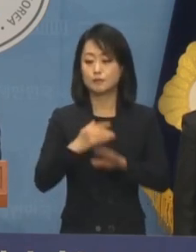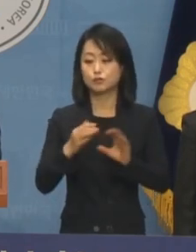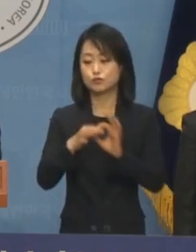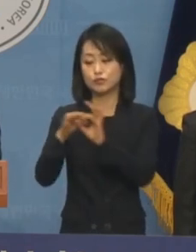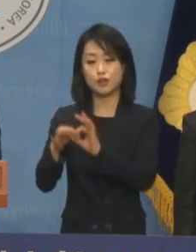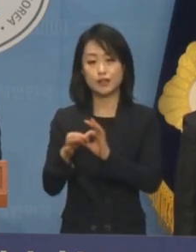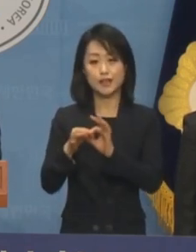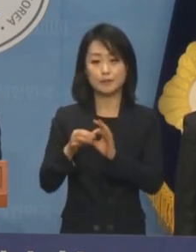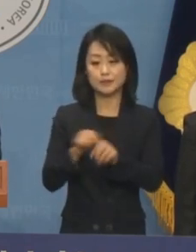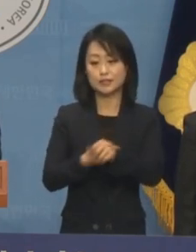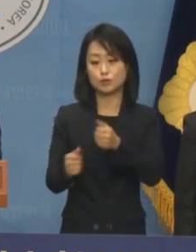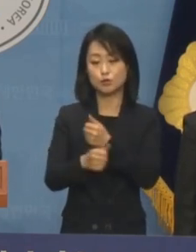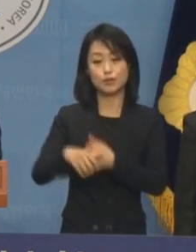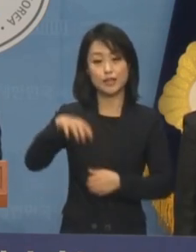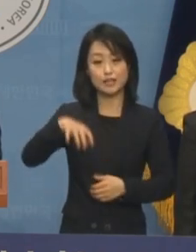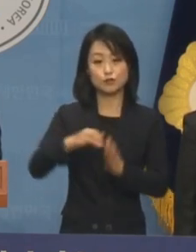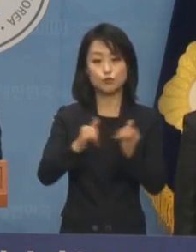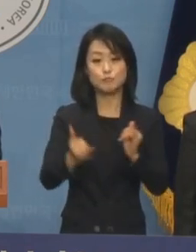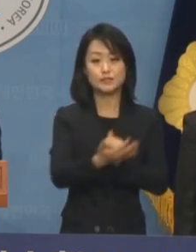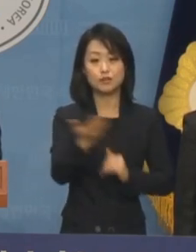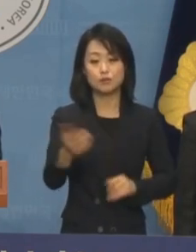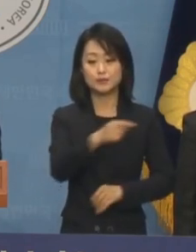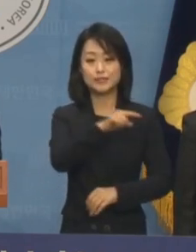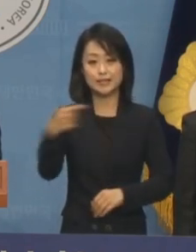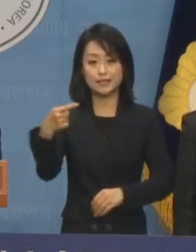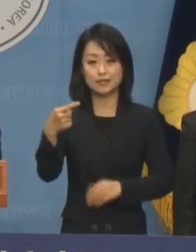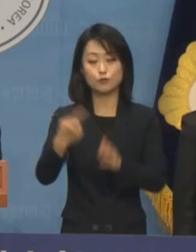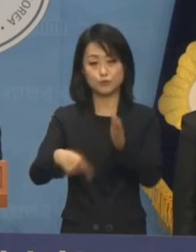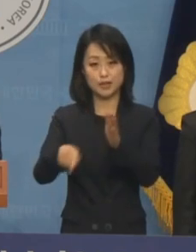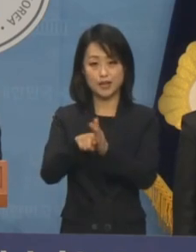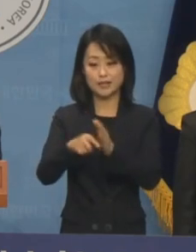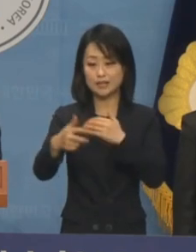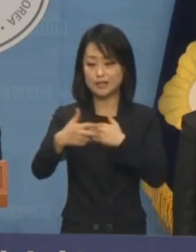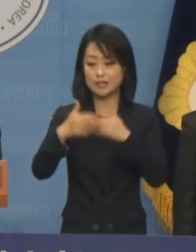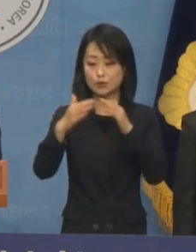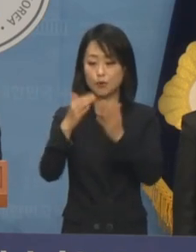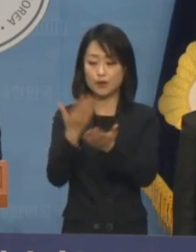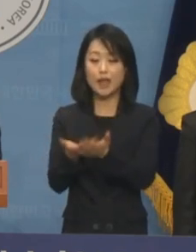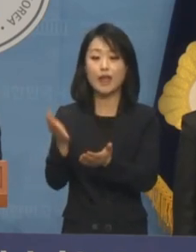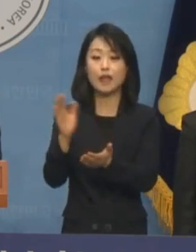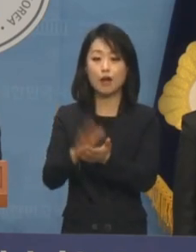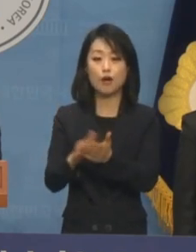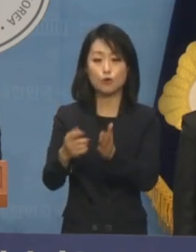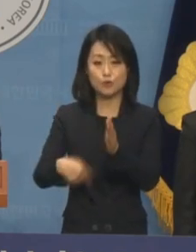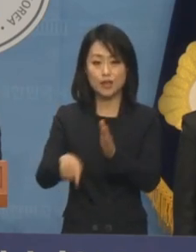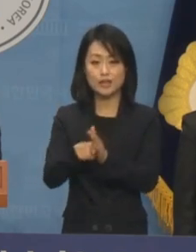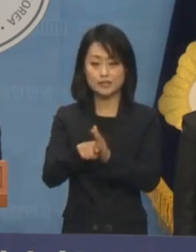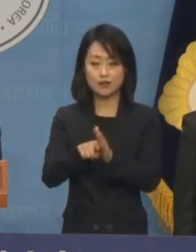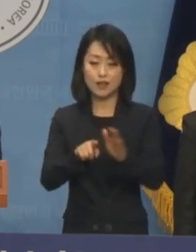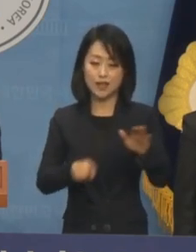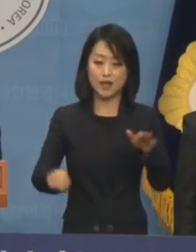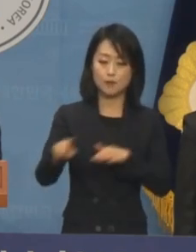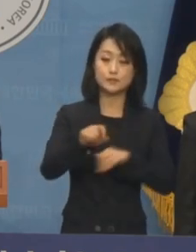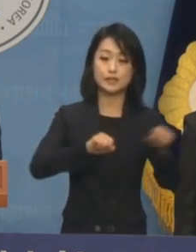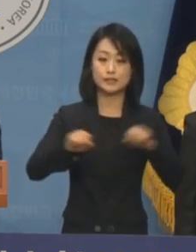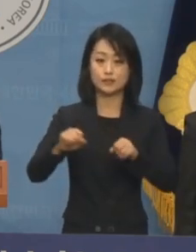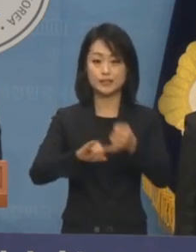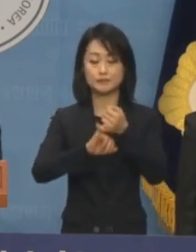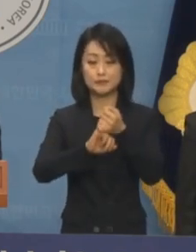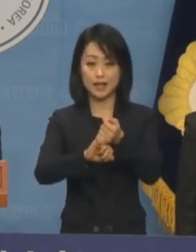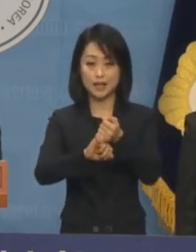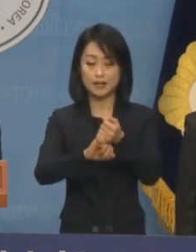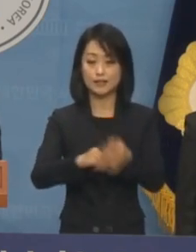더불어민주연합 의료개혁특위는 국민을 최우선으로 하는 의료개혁을 위해 처음부터 끝까지 앞장서 나아가겠습니다.